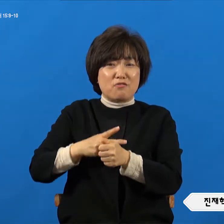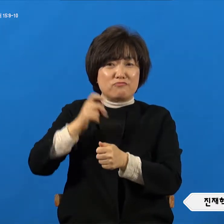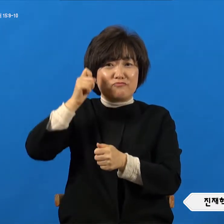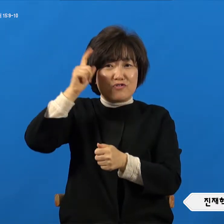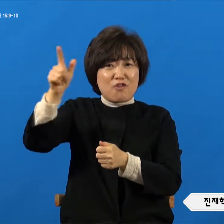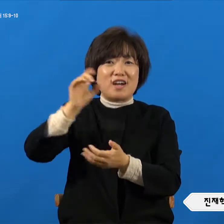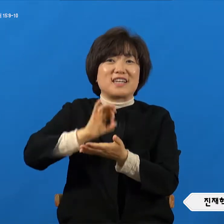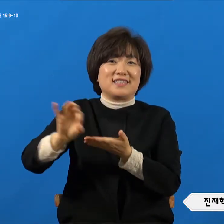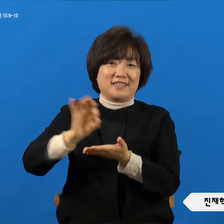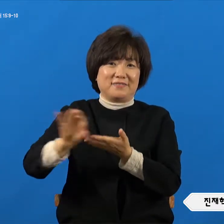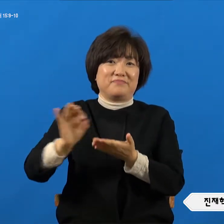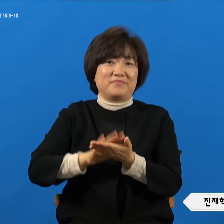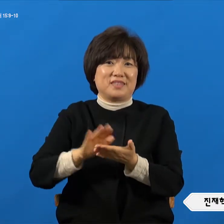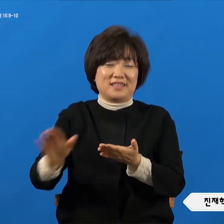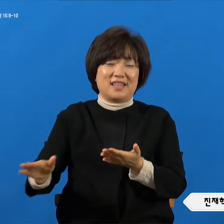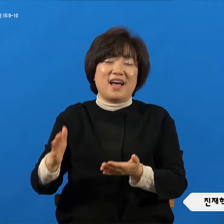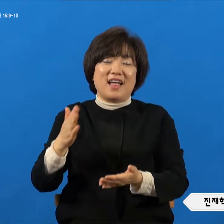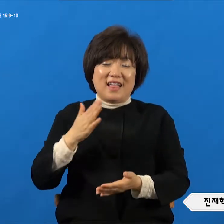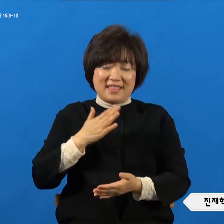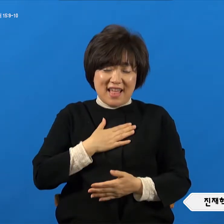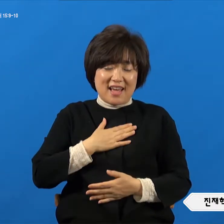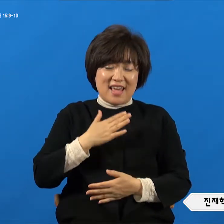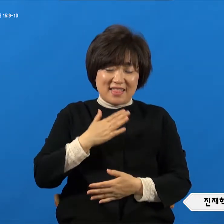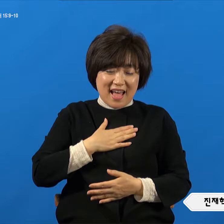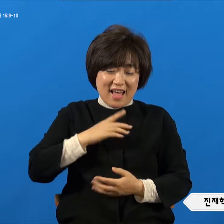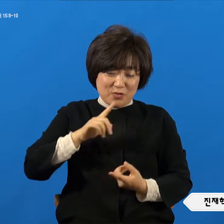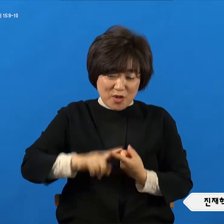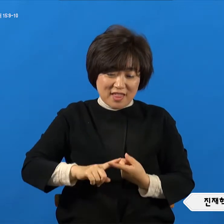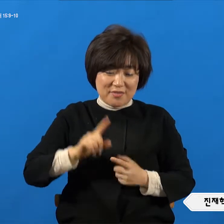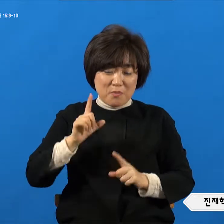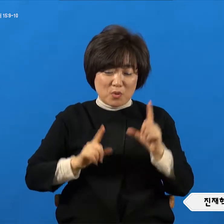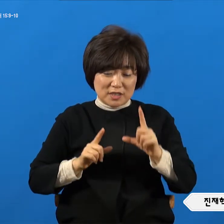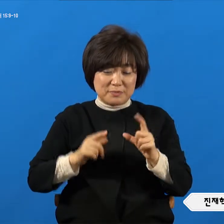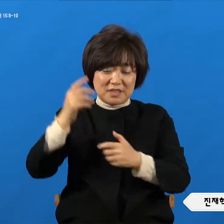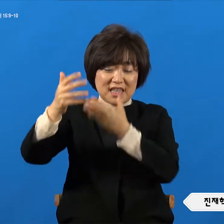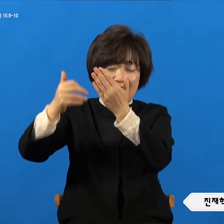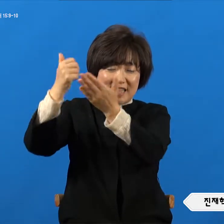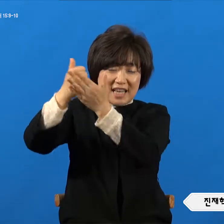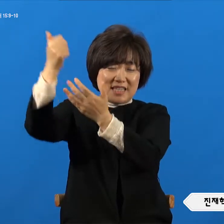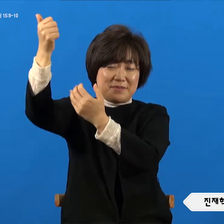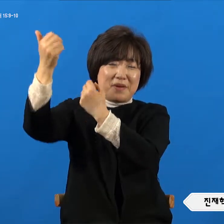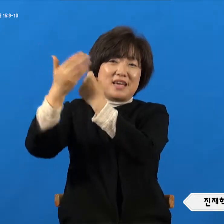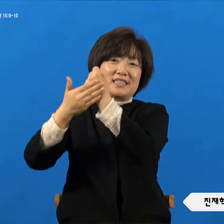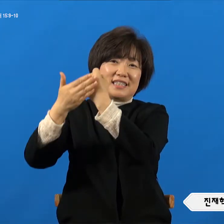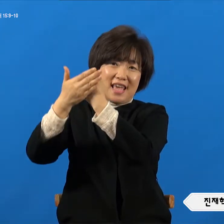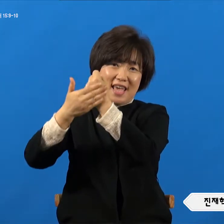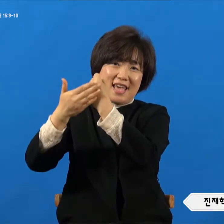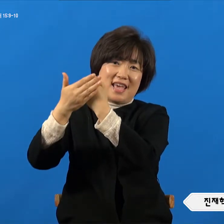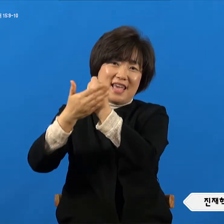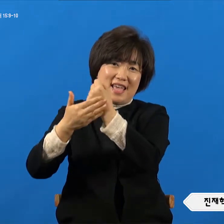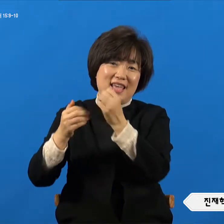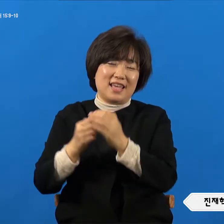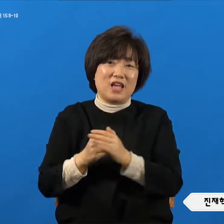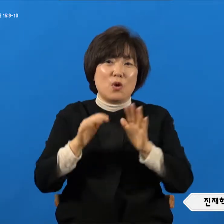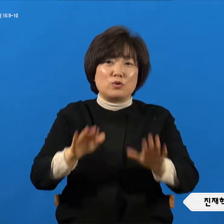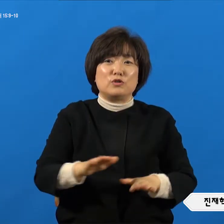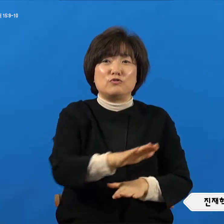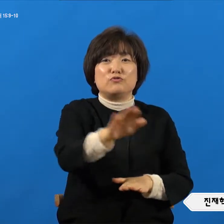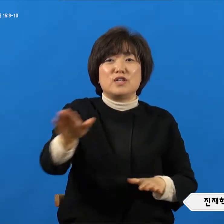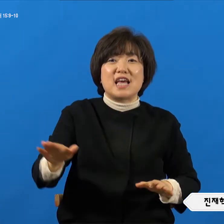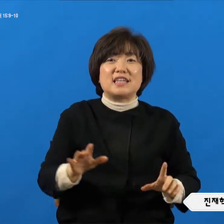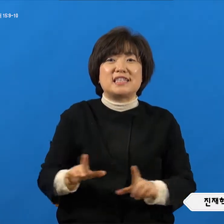바울은 고백합니다. 나의 나된 것이 하나님의 은혜라. 오늘 우리의